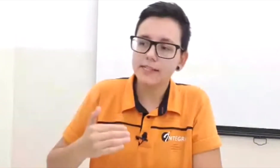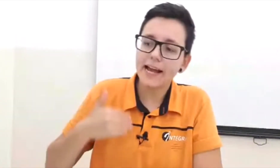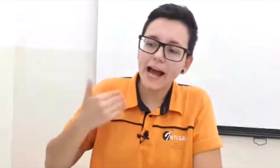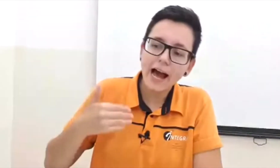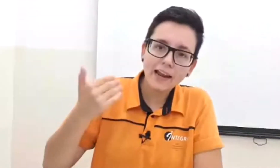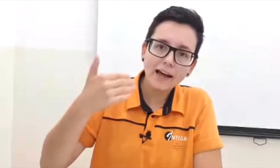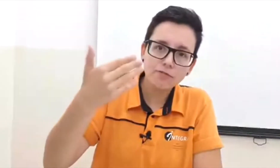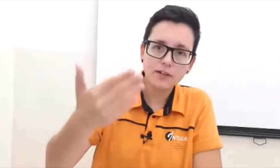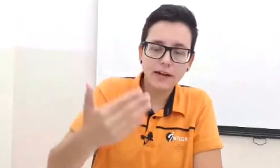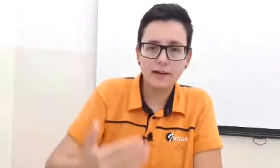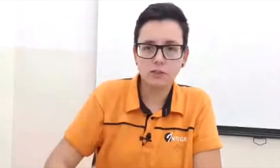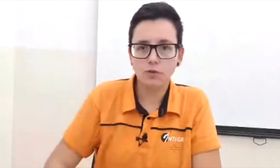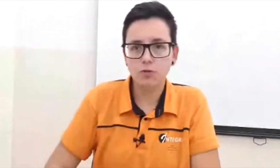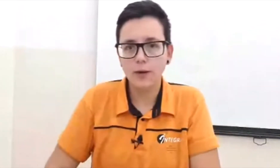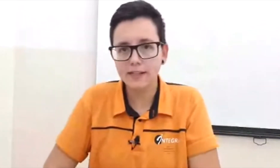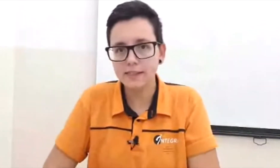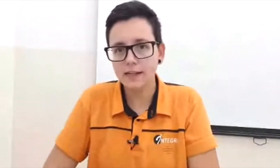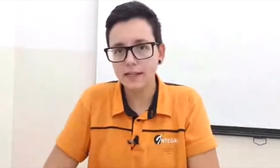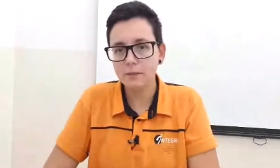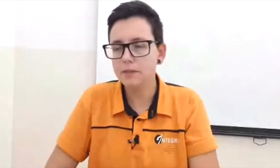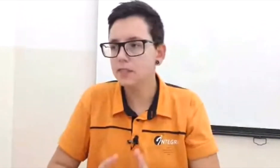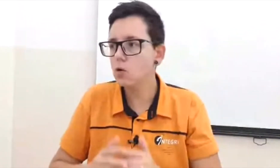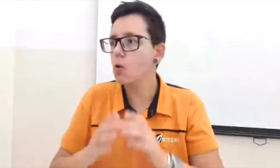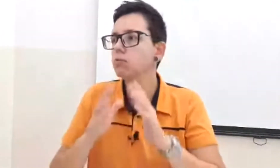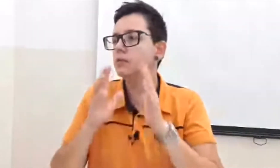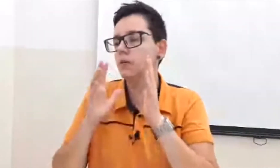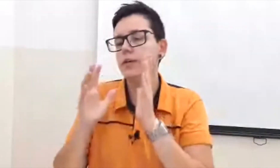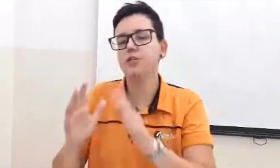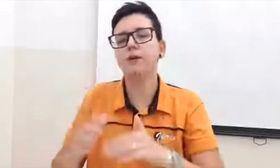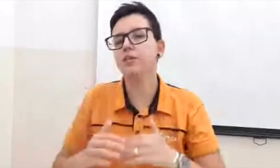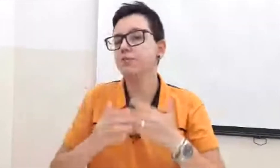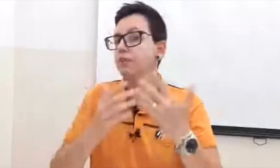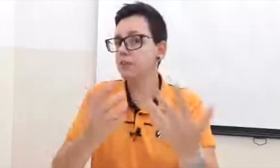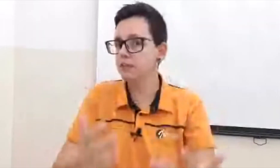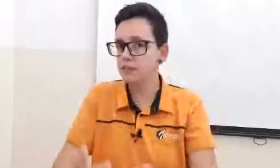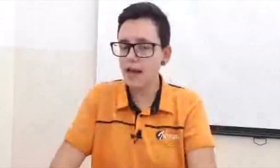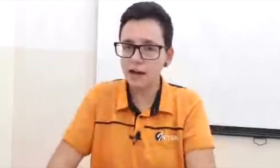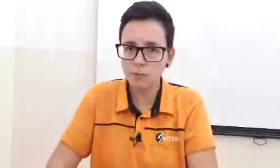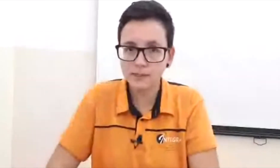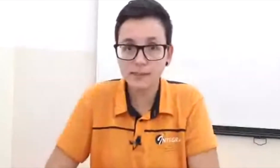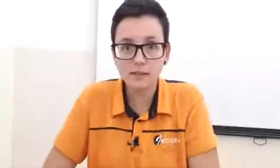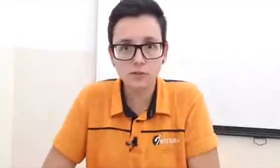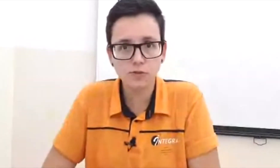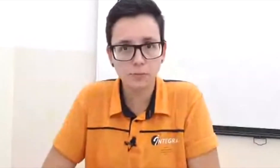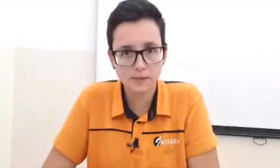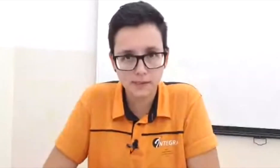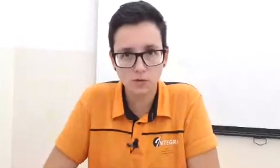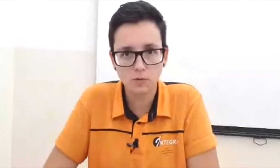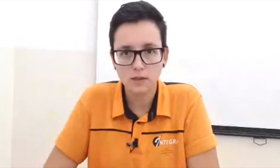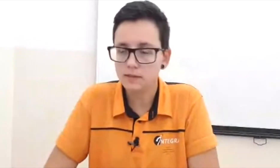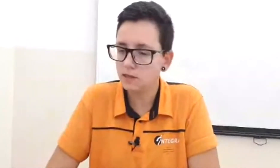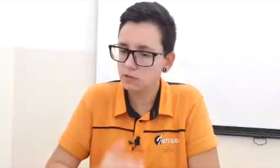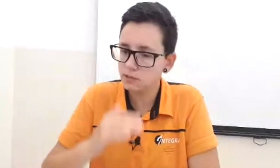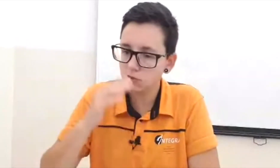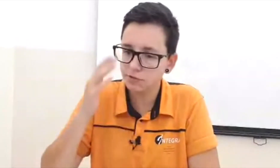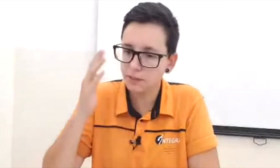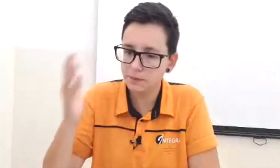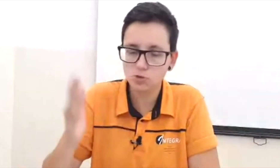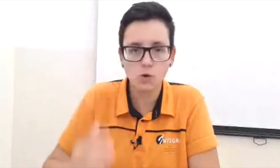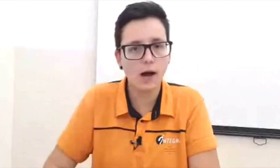você alavancar a sua fluência na Libras e, consequentemente, vivenciar uma transformação, tanto na sua vida pessoal